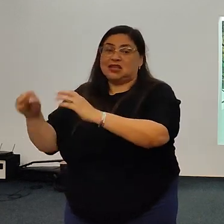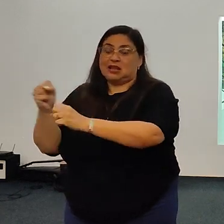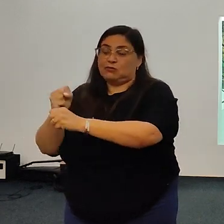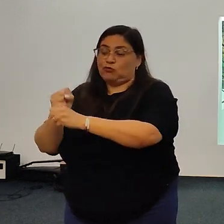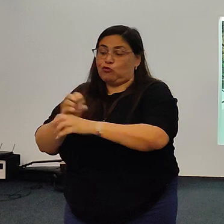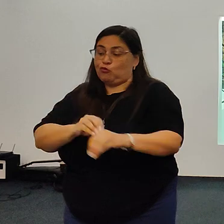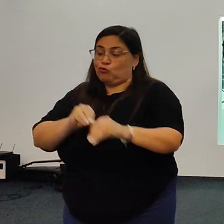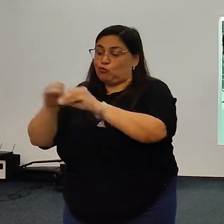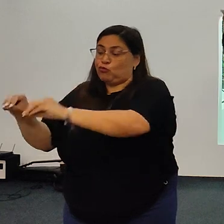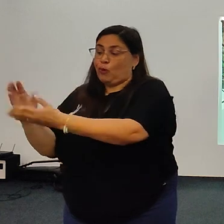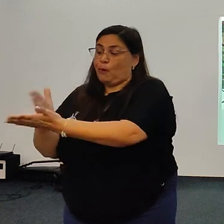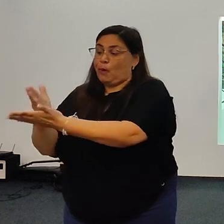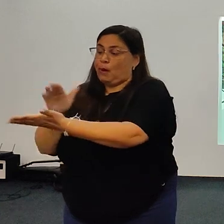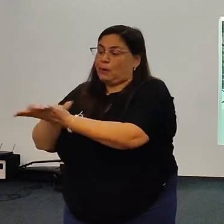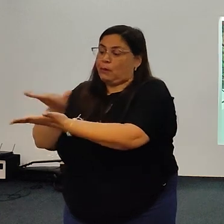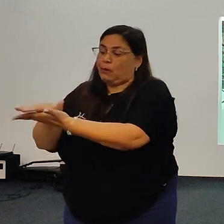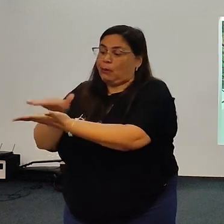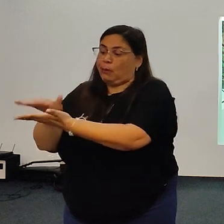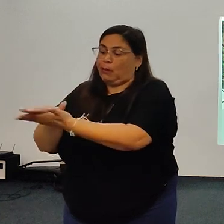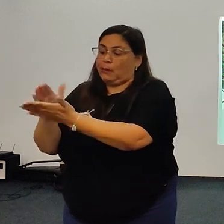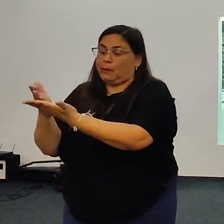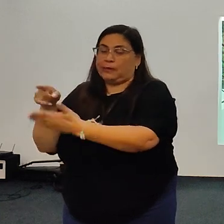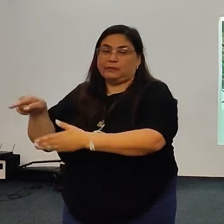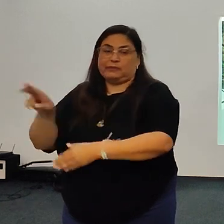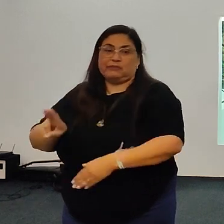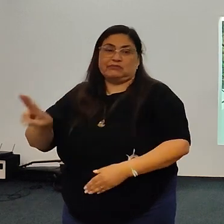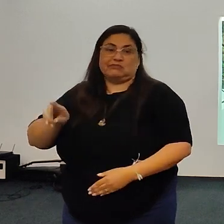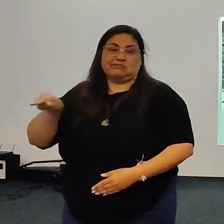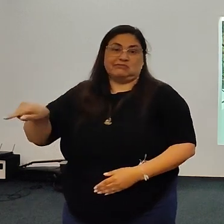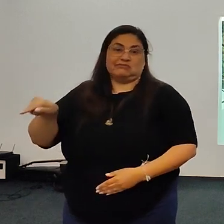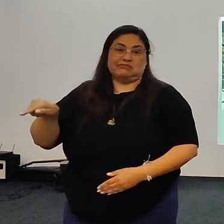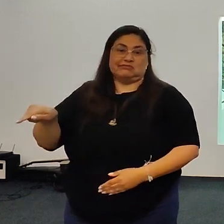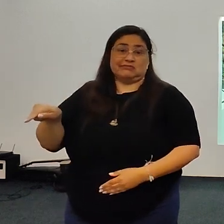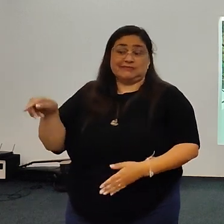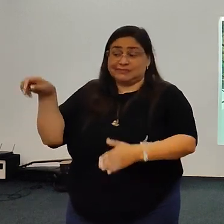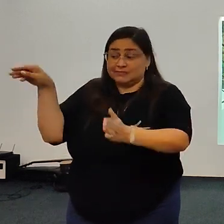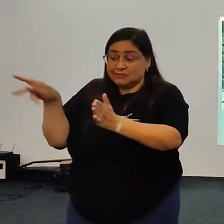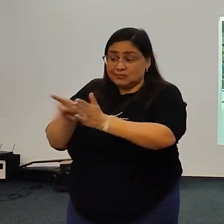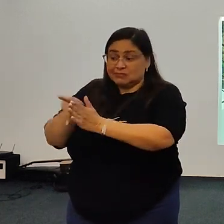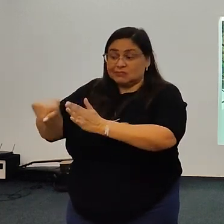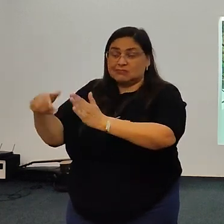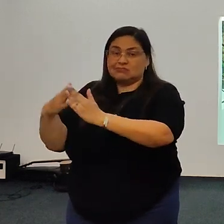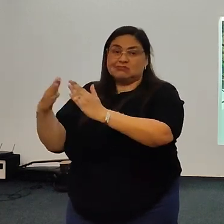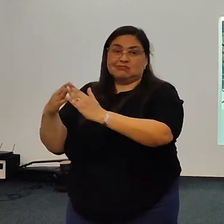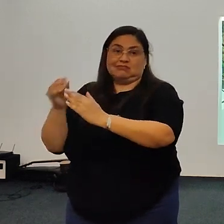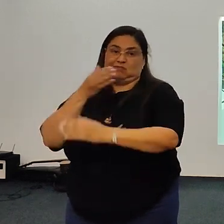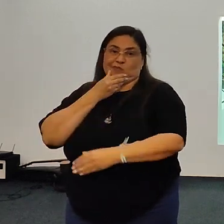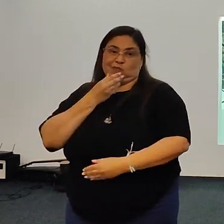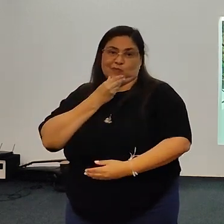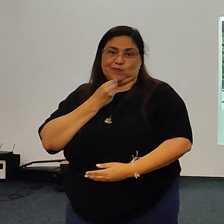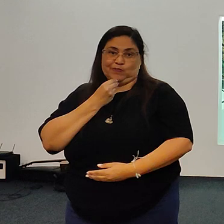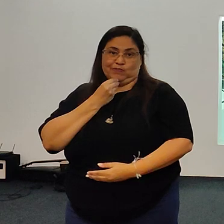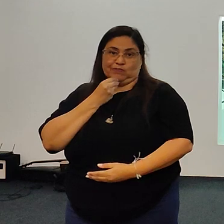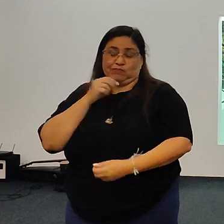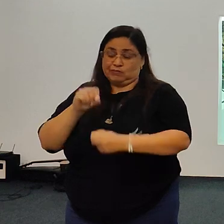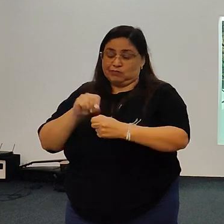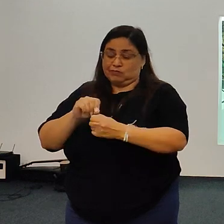se mudou, comprou a sua antiga casa e usou as suas máquinas de escrever para produzir milhares e milhares de